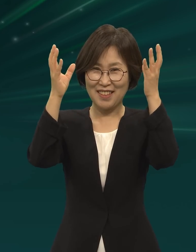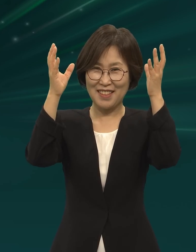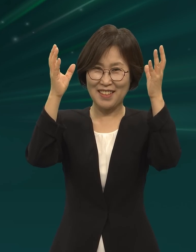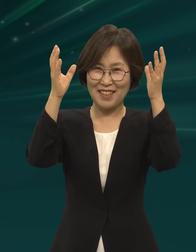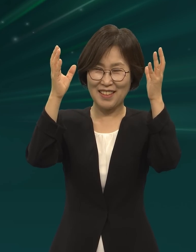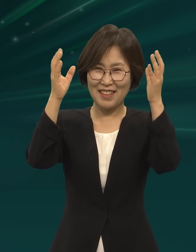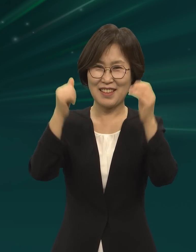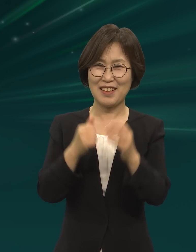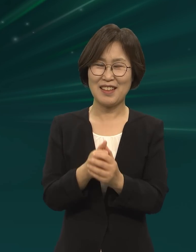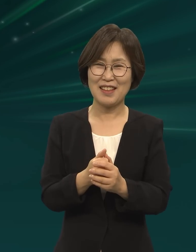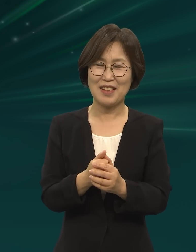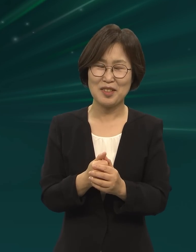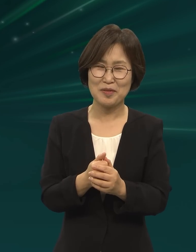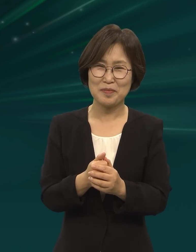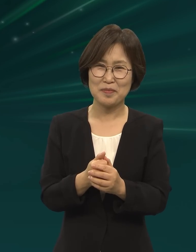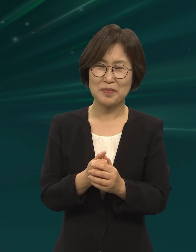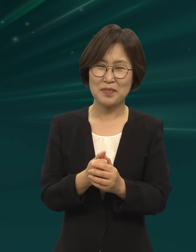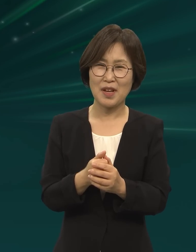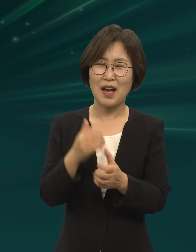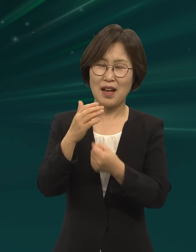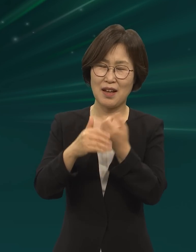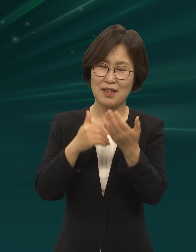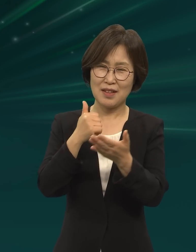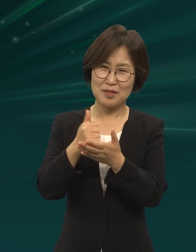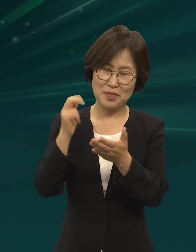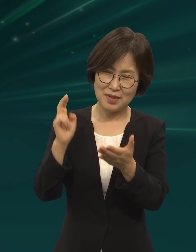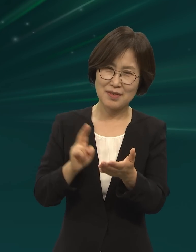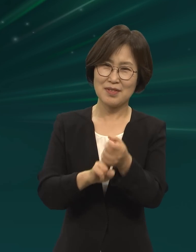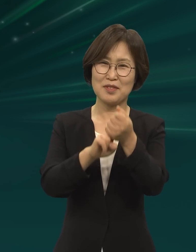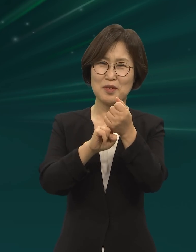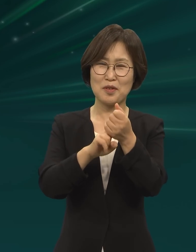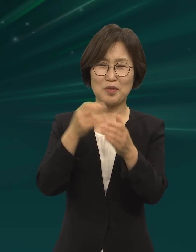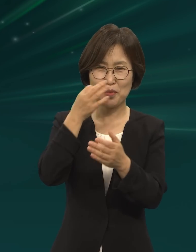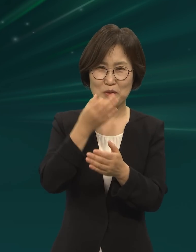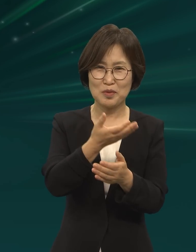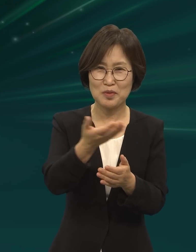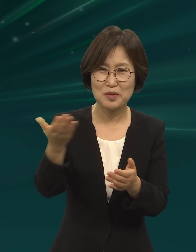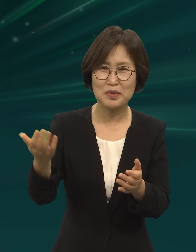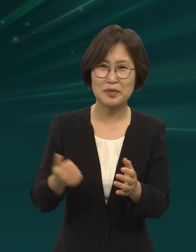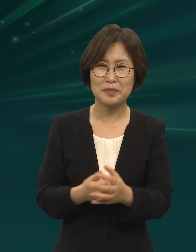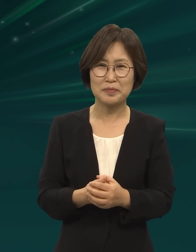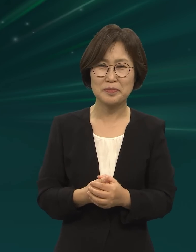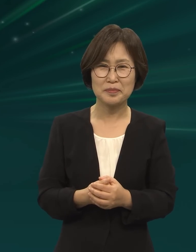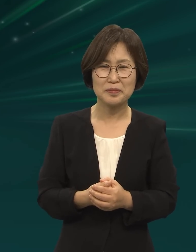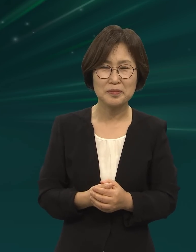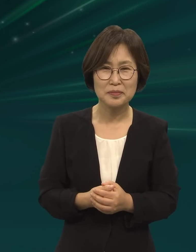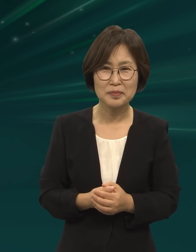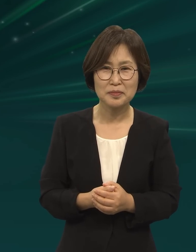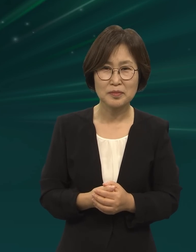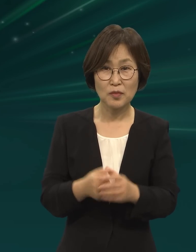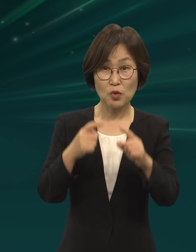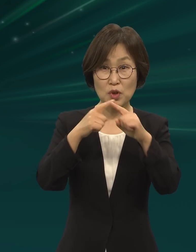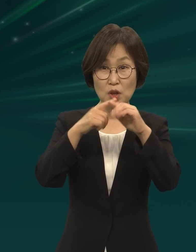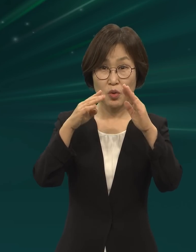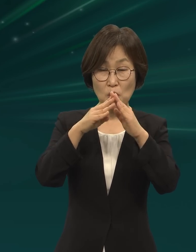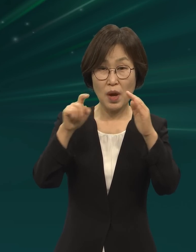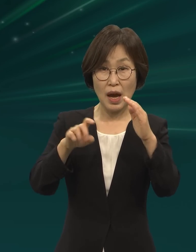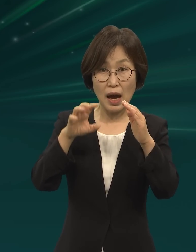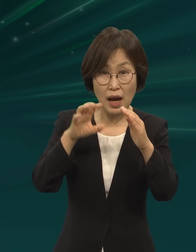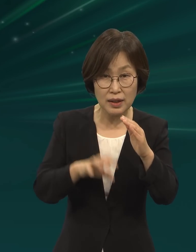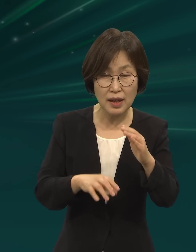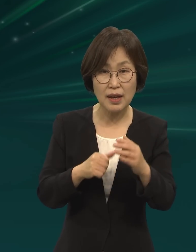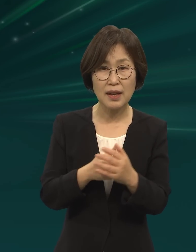이게 초대교회 역사입니다. 근데 이 자매, 대표적으로 이렇게 사진 보여주는데, 우리 교회에서